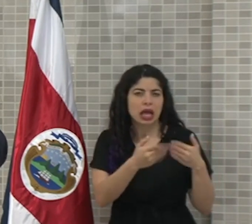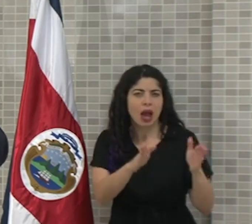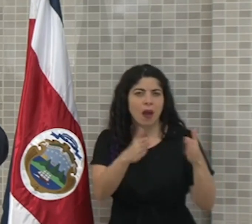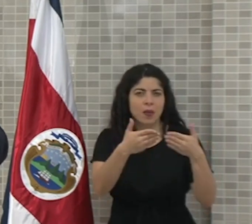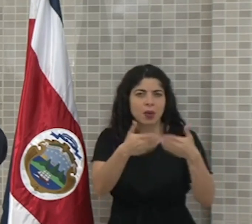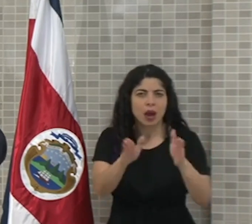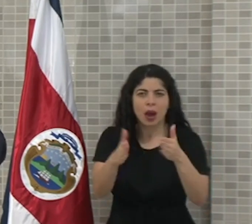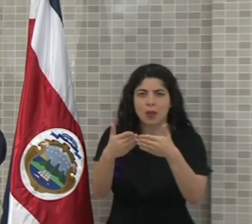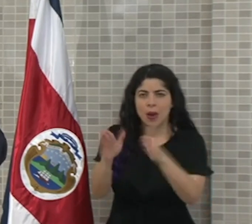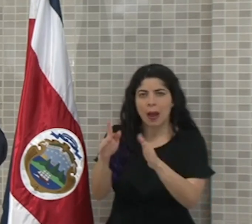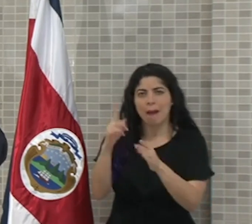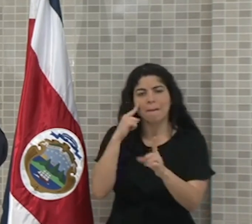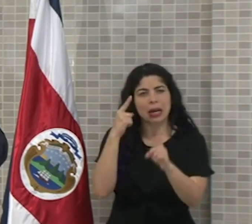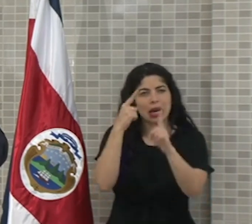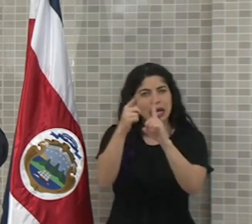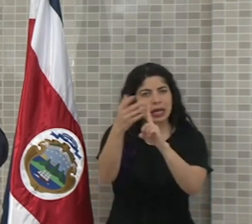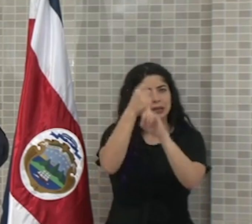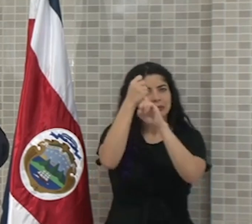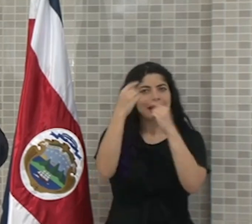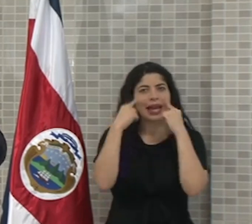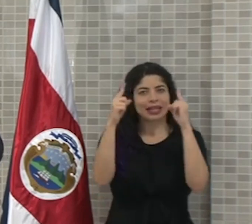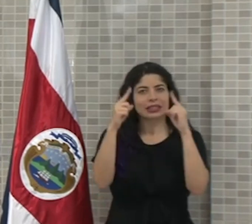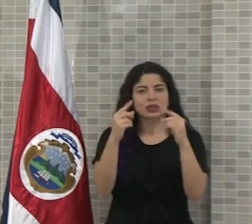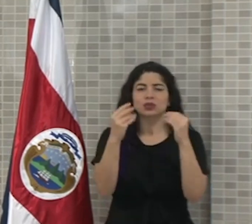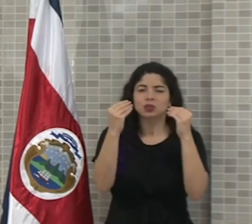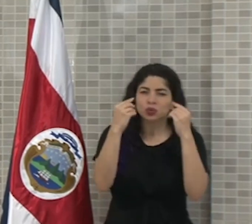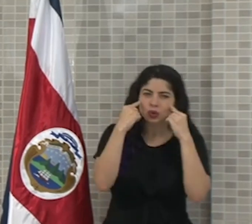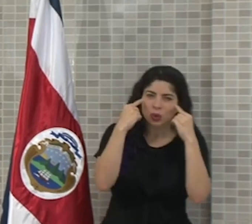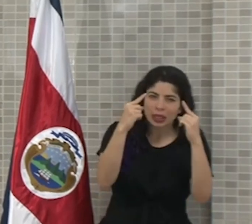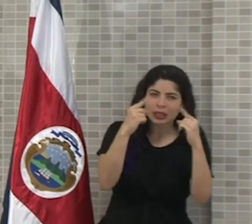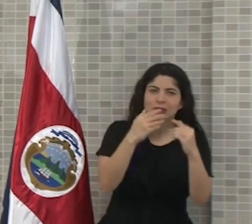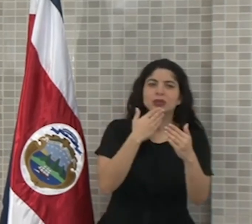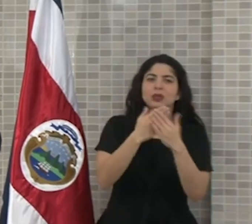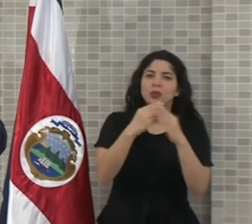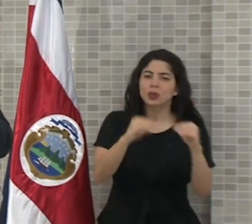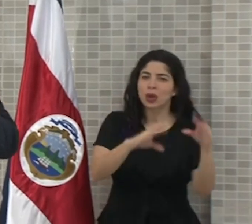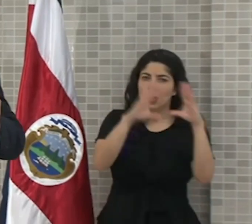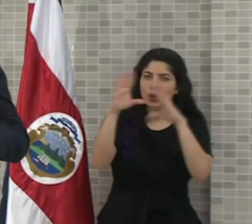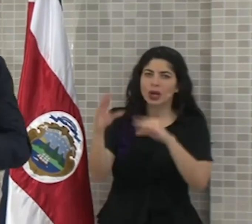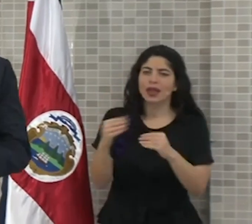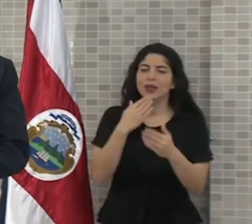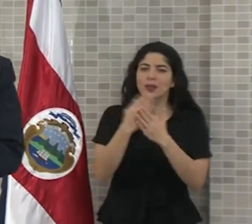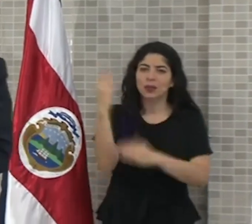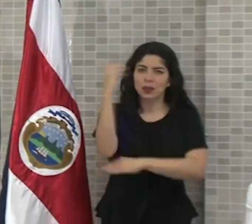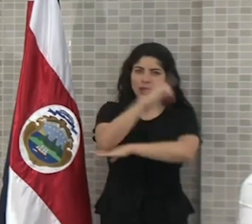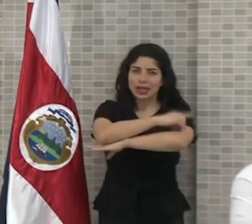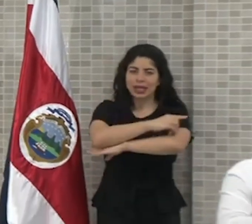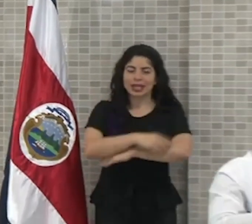puertas para el éxito. Mucho éxito y muy buena jornada. Buen día.